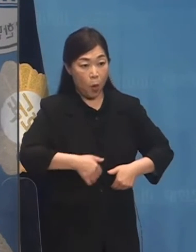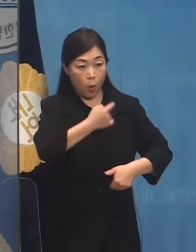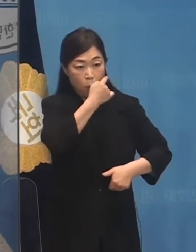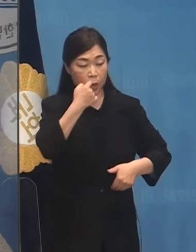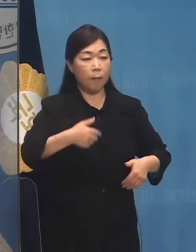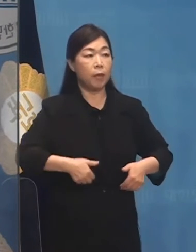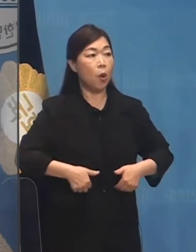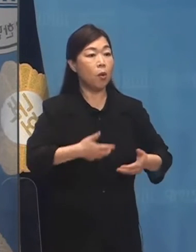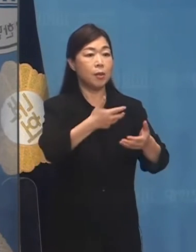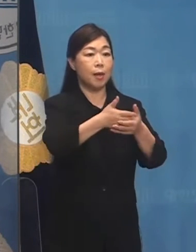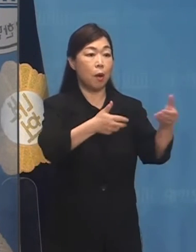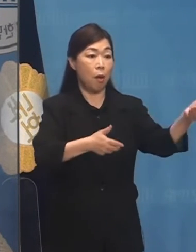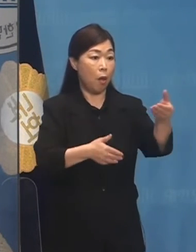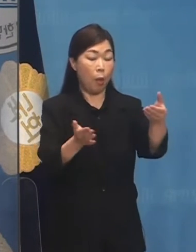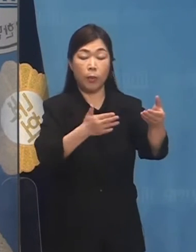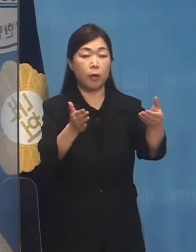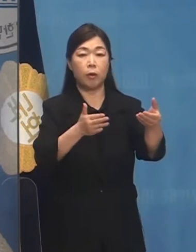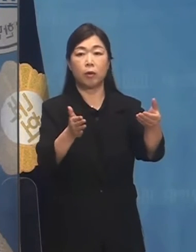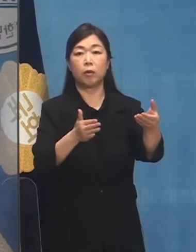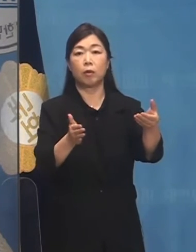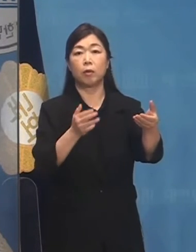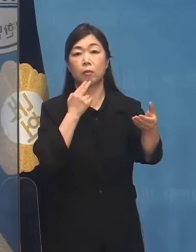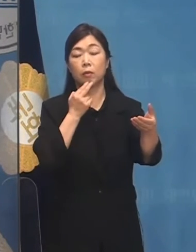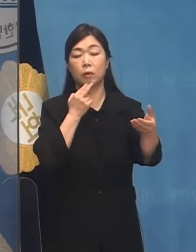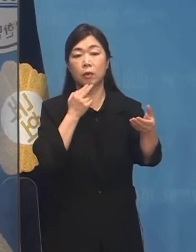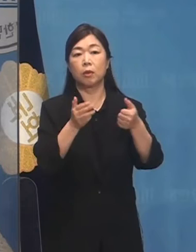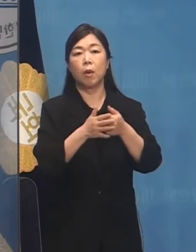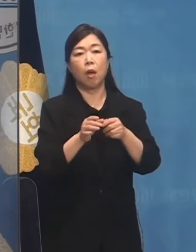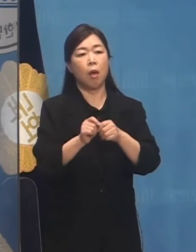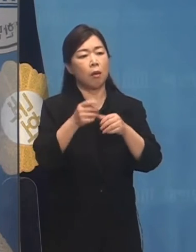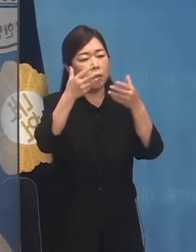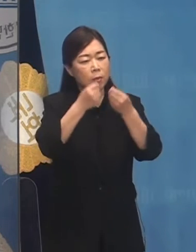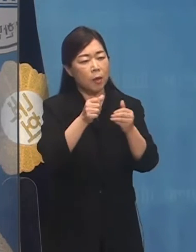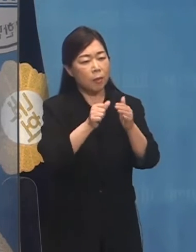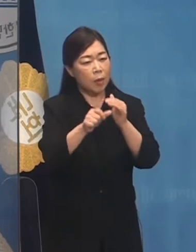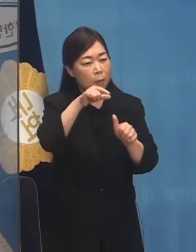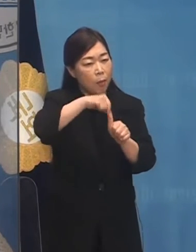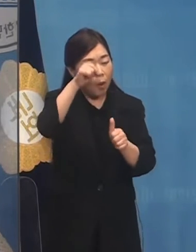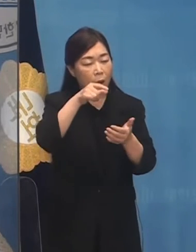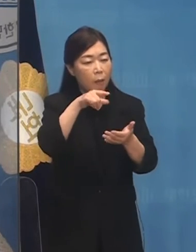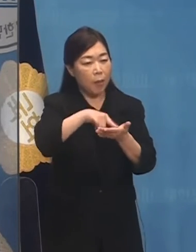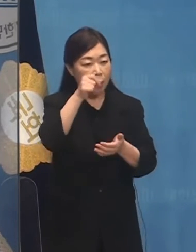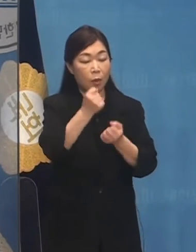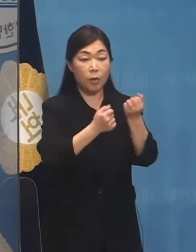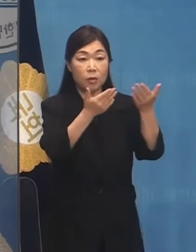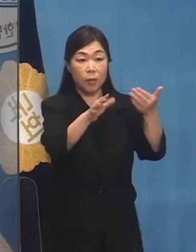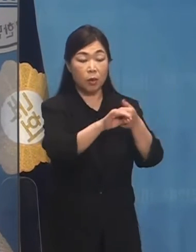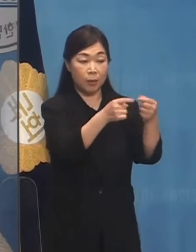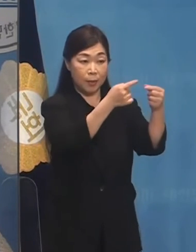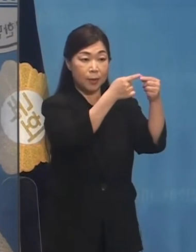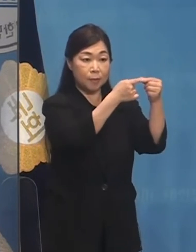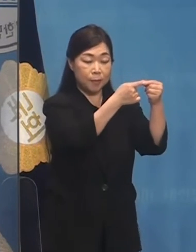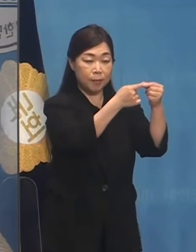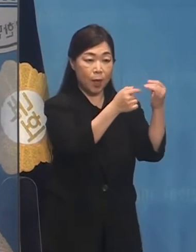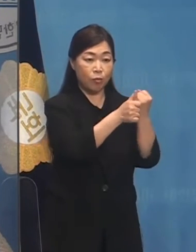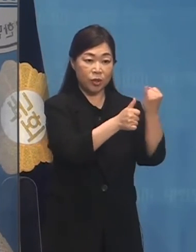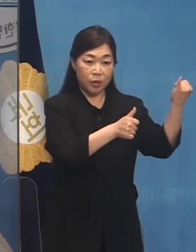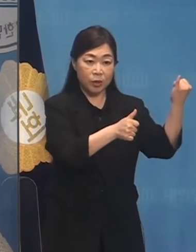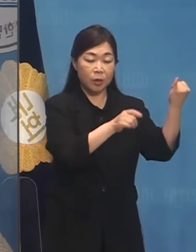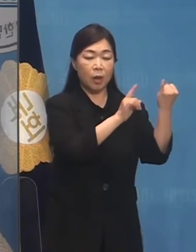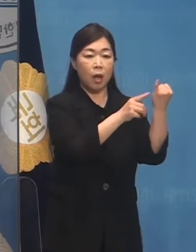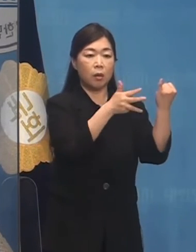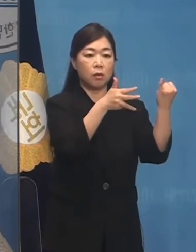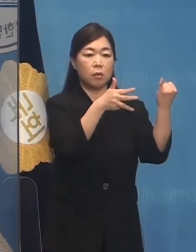검증이 필요한 자료들은 전부 다 주지 않았습니다. 대표적으로 한 두세 가지만 말씀을 드리겠습니다. 첫 번째, 배우자